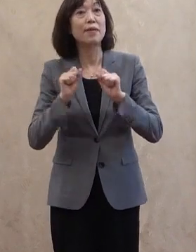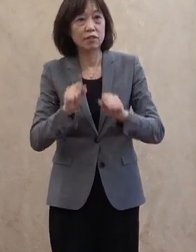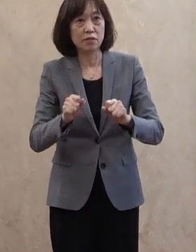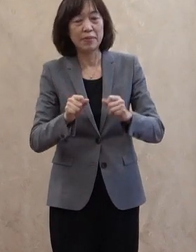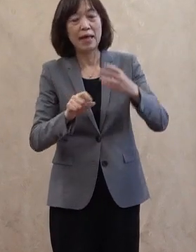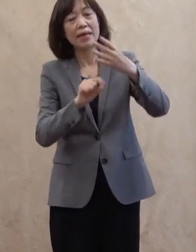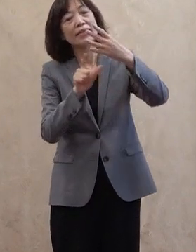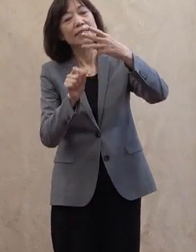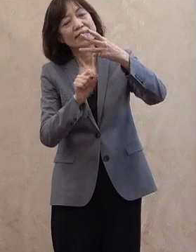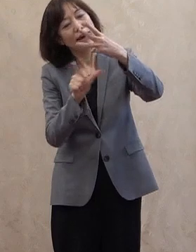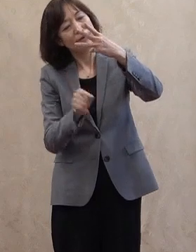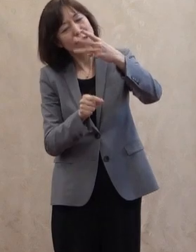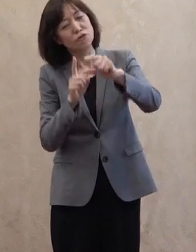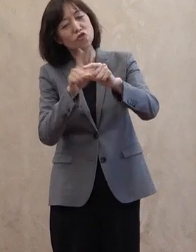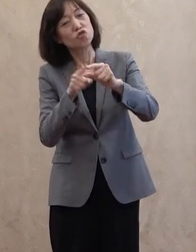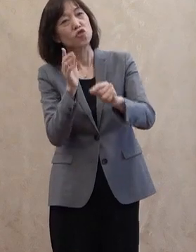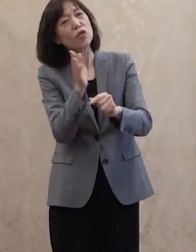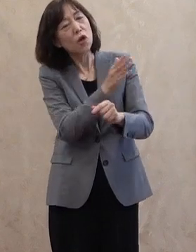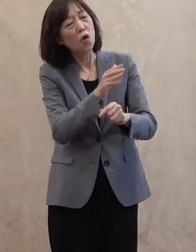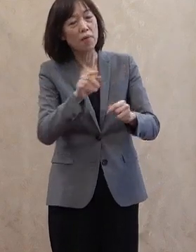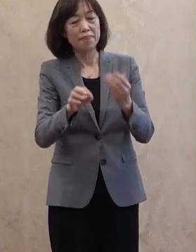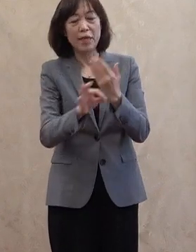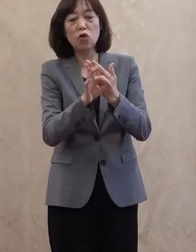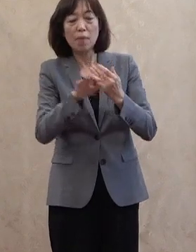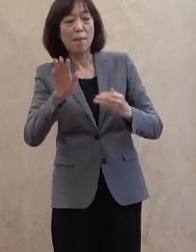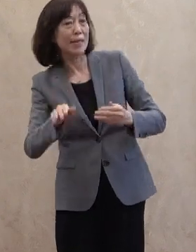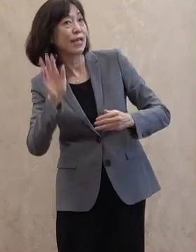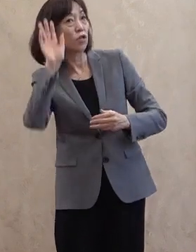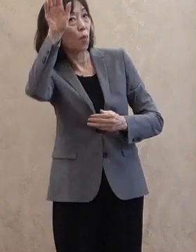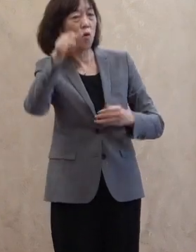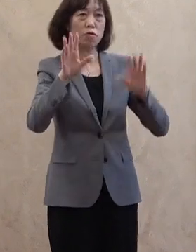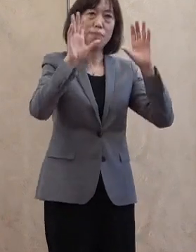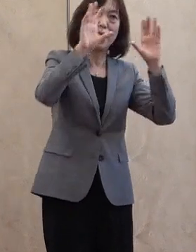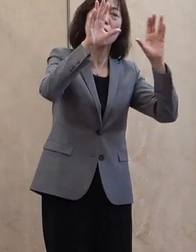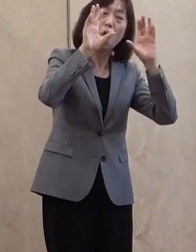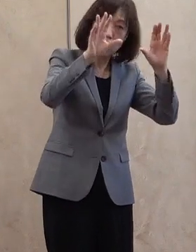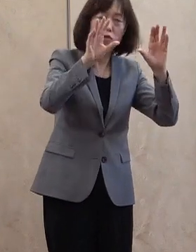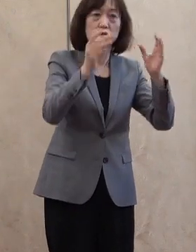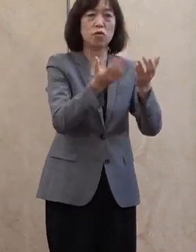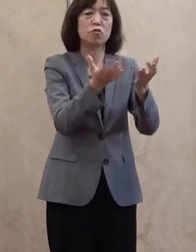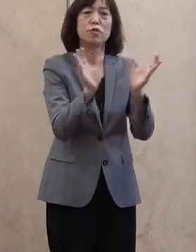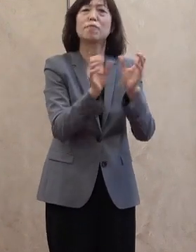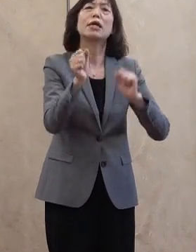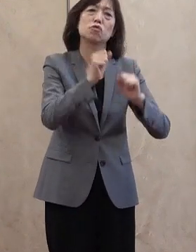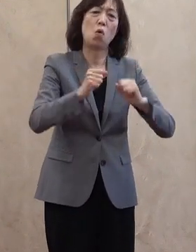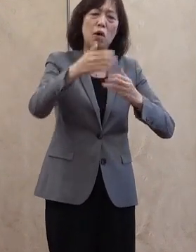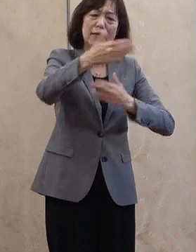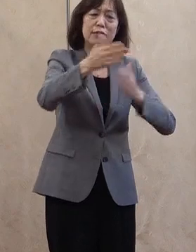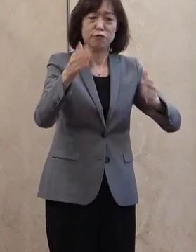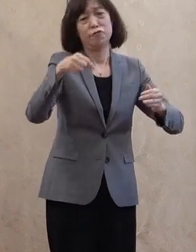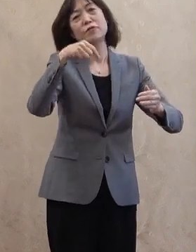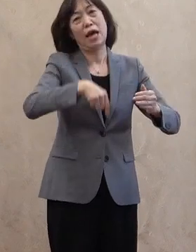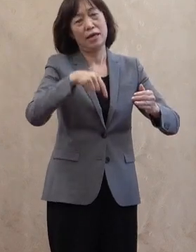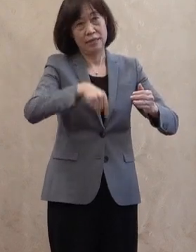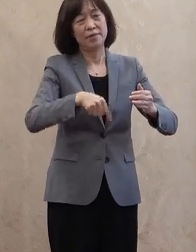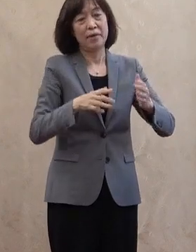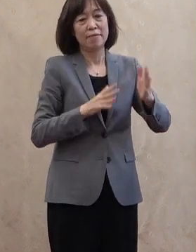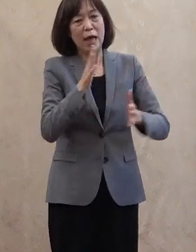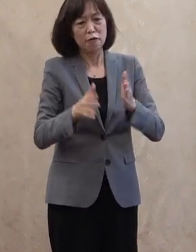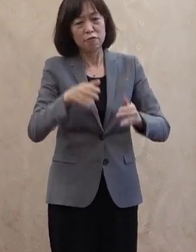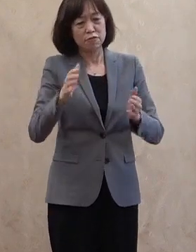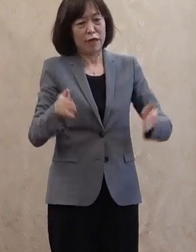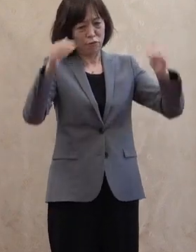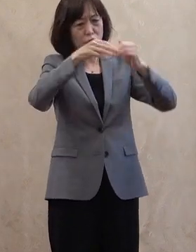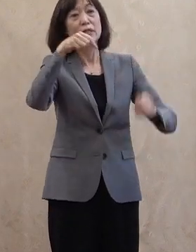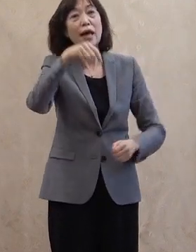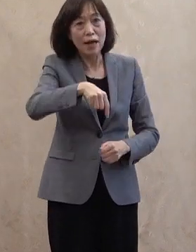動でいくと、室内のバスケットボールとかバレーボールと、特に室内競技で大きくこの